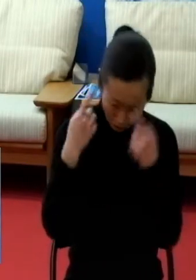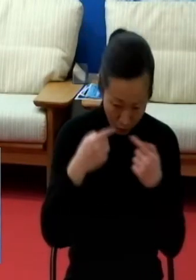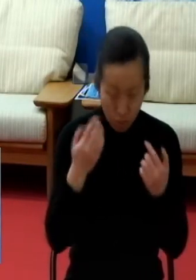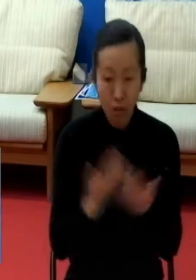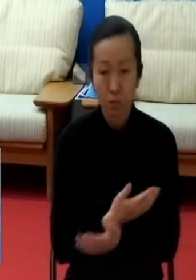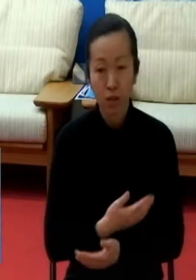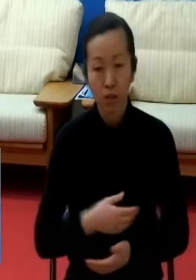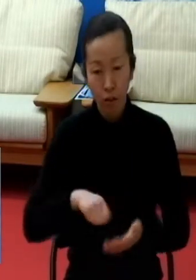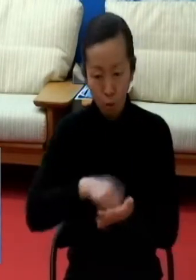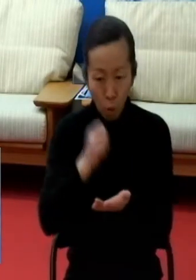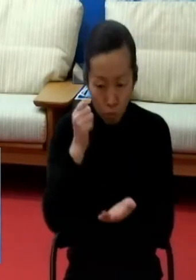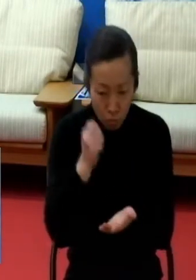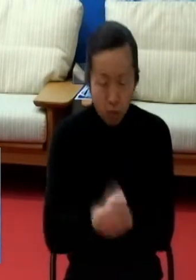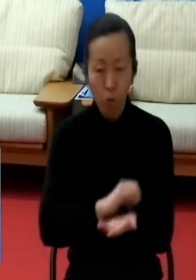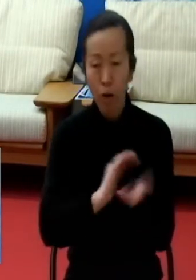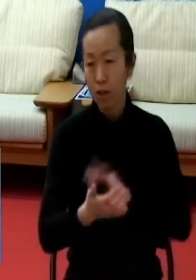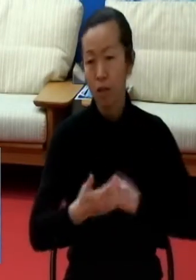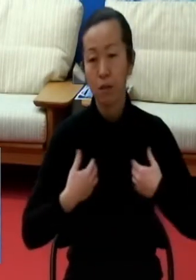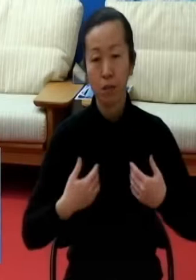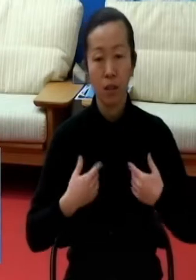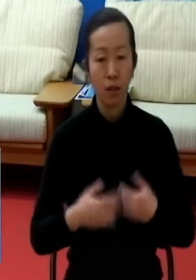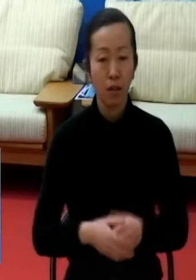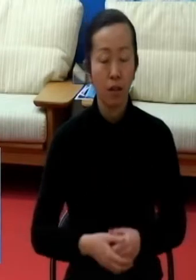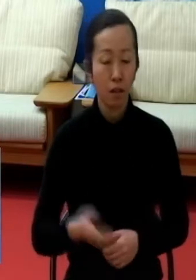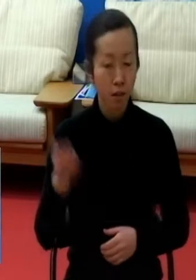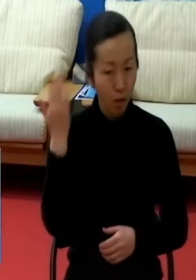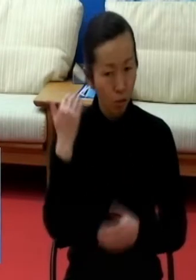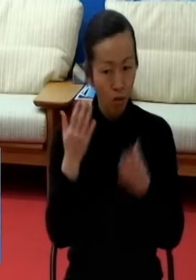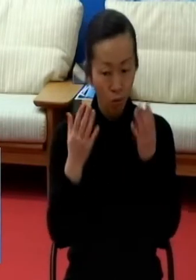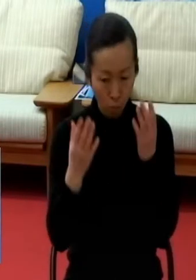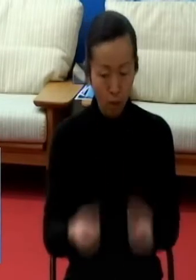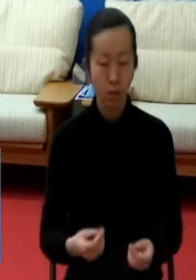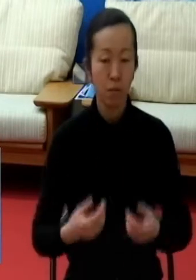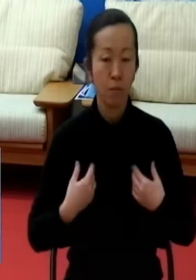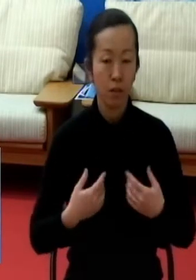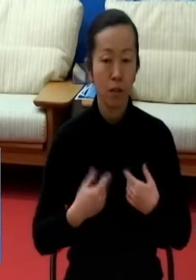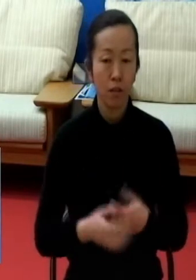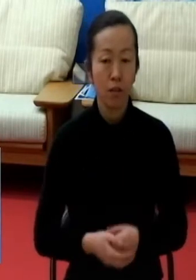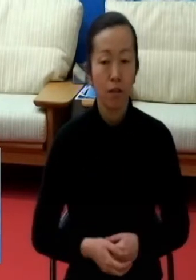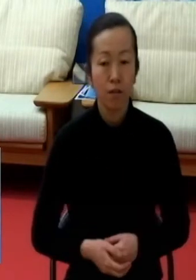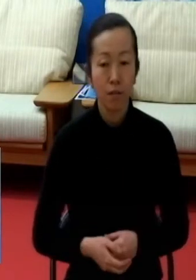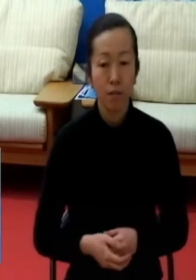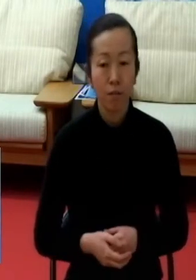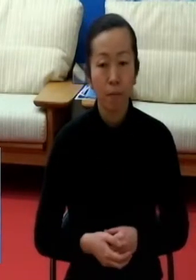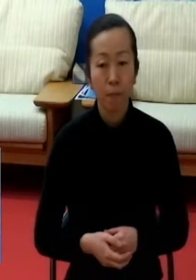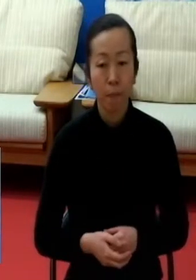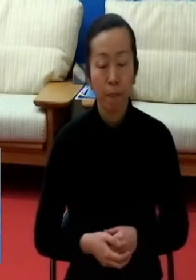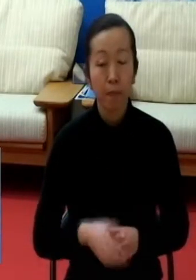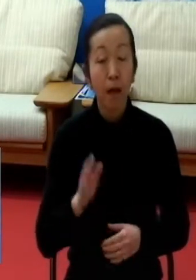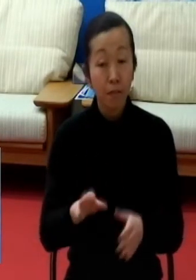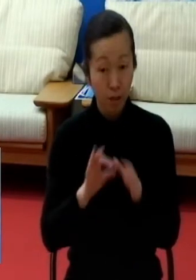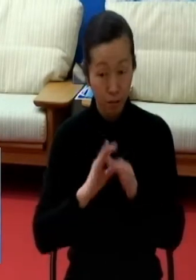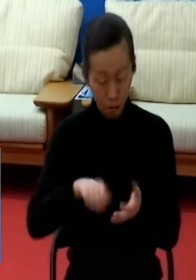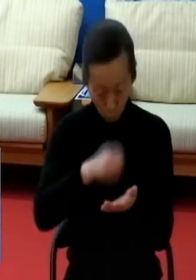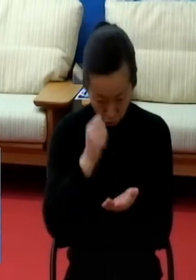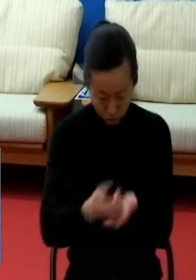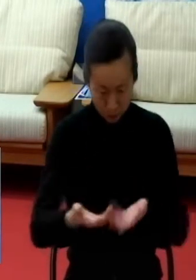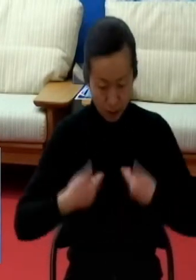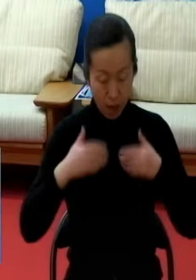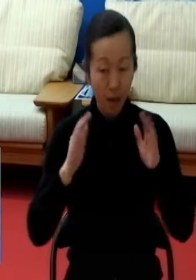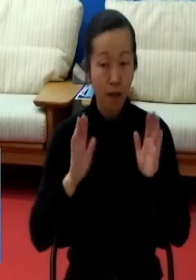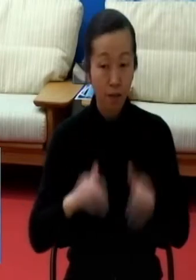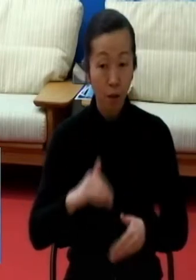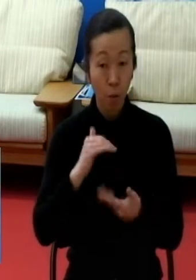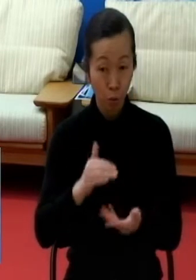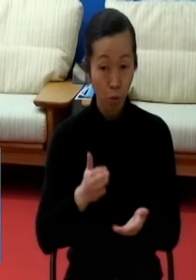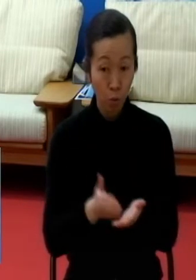것을 가지고 만남도 이루어지고 직장도 가게 되고 결혼도 하게 되고 미래가 정해지는 거예요. ですから刻印された、そ